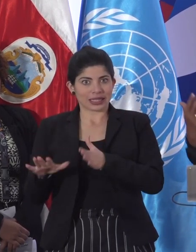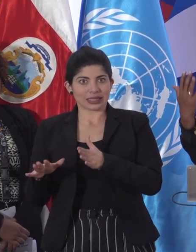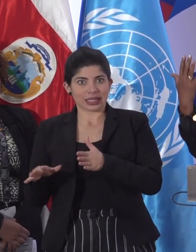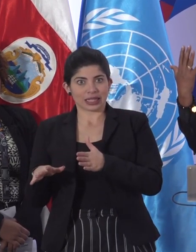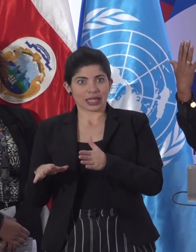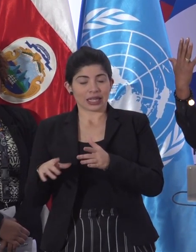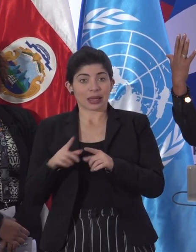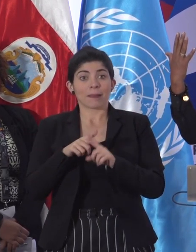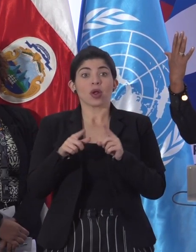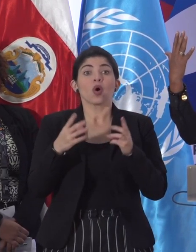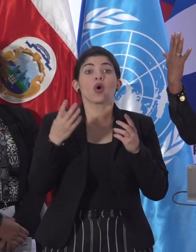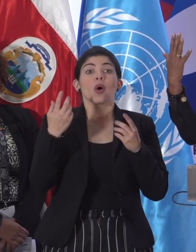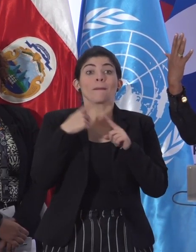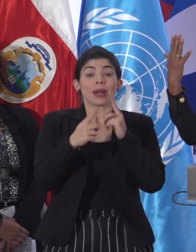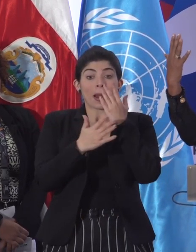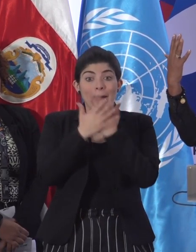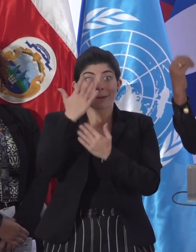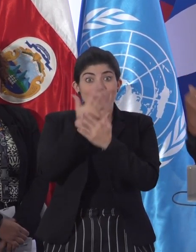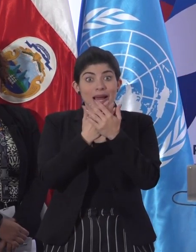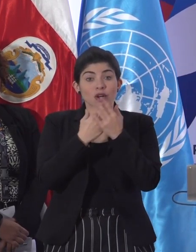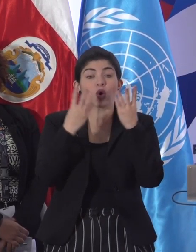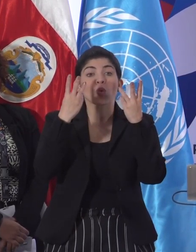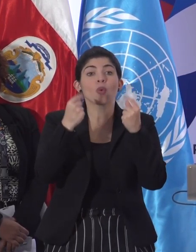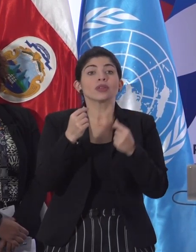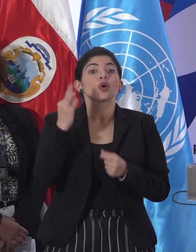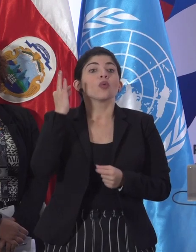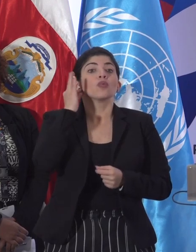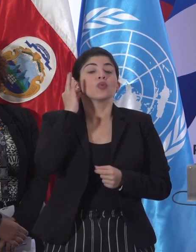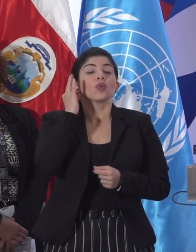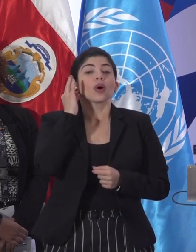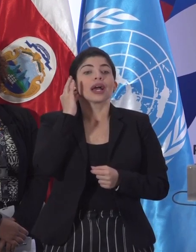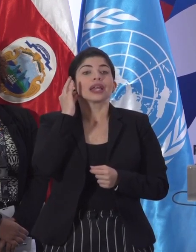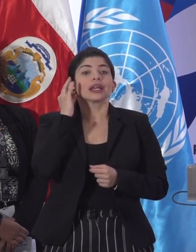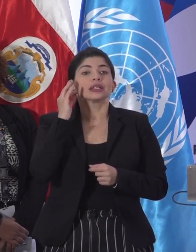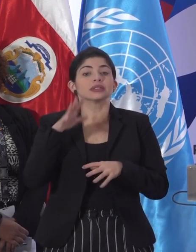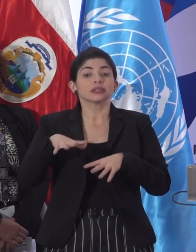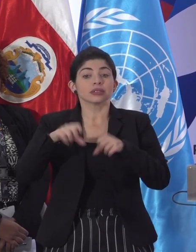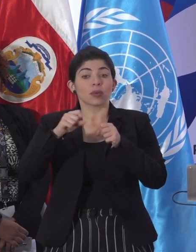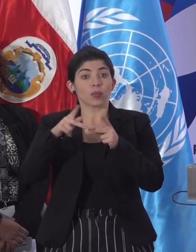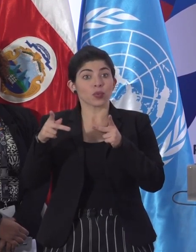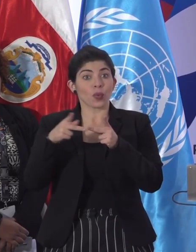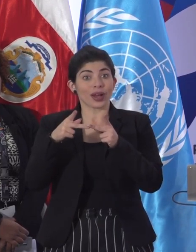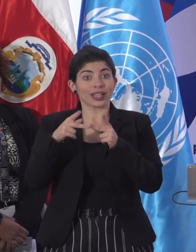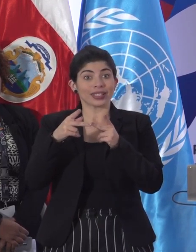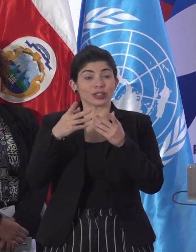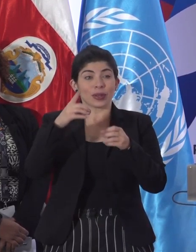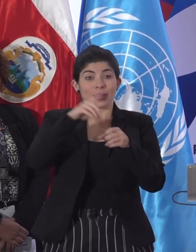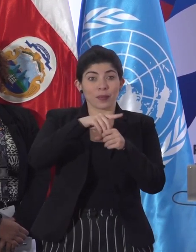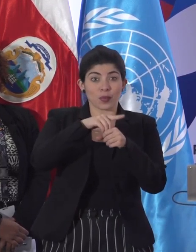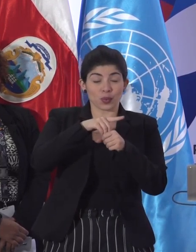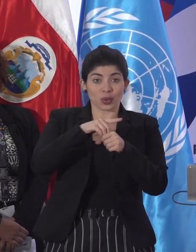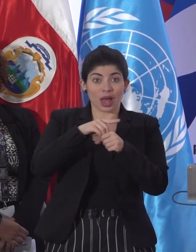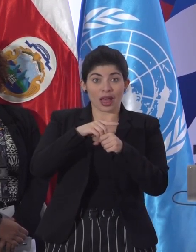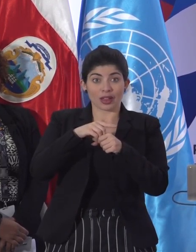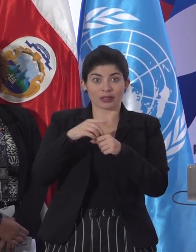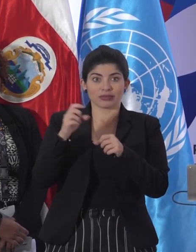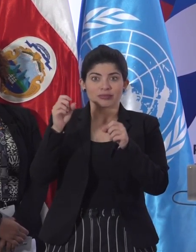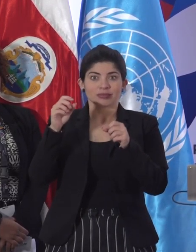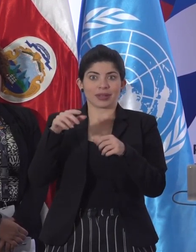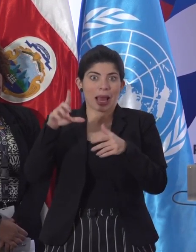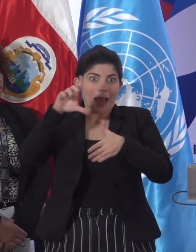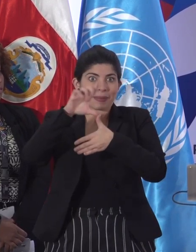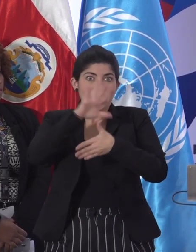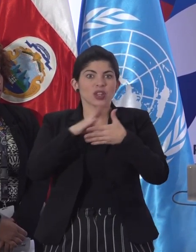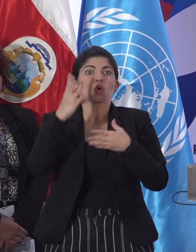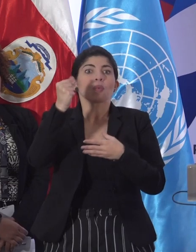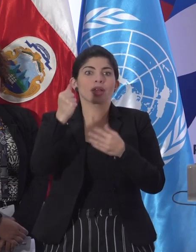podemos contar con estos dedos de la mano, las mujeres que están ocupando espacios en los congresos de la República aquí en América